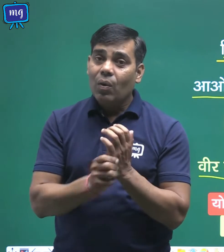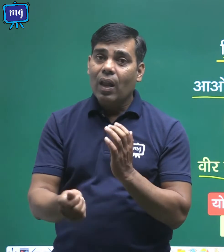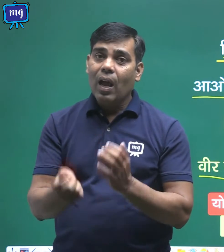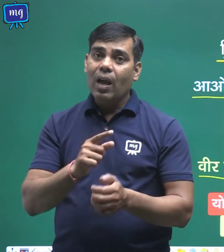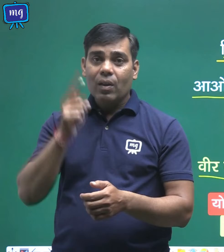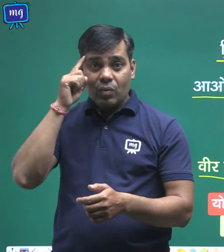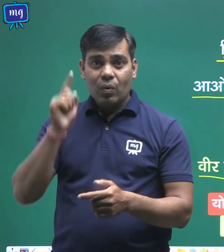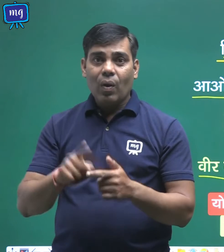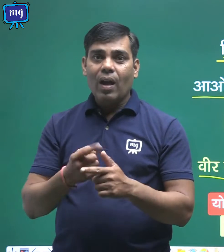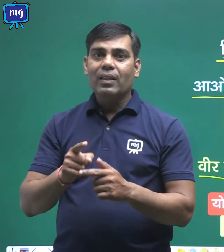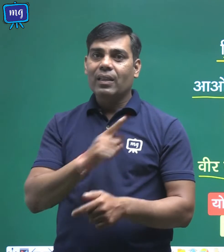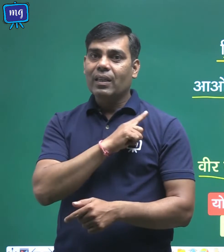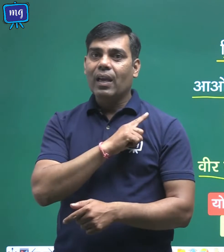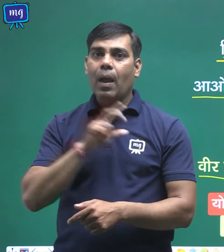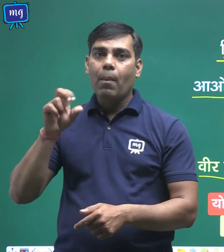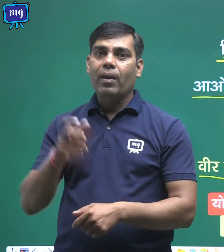यह पाठ